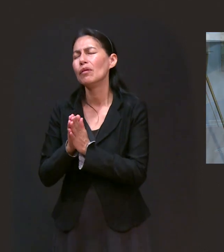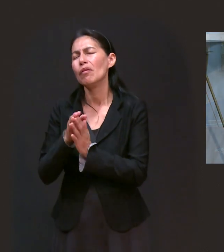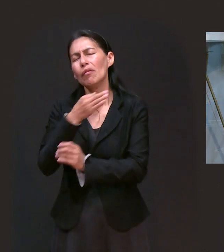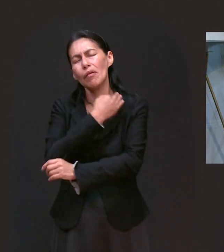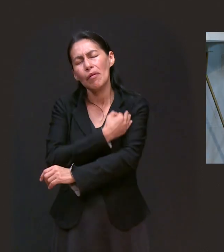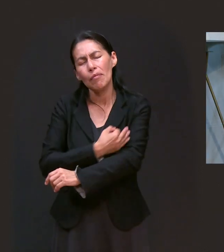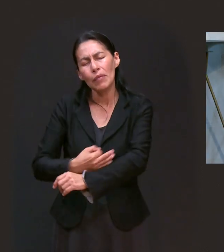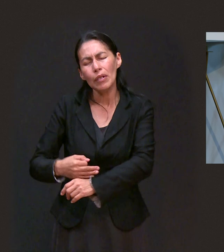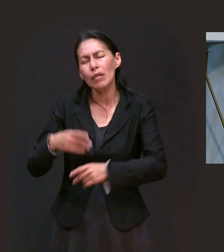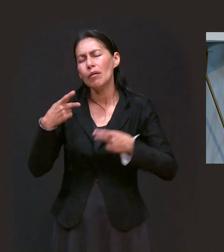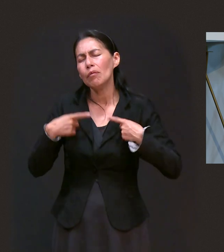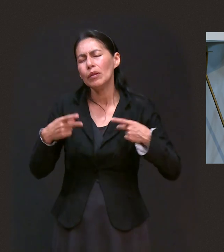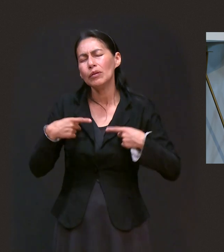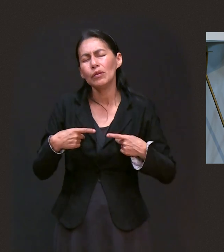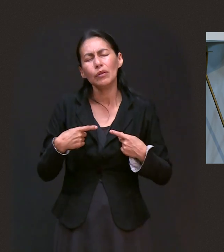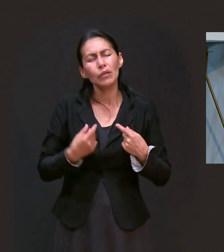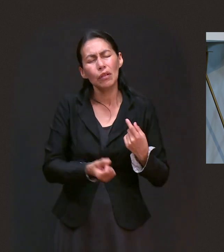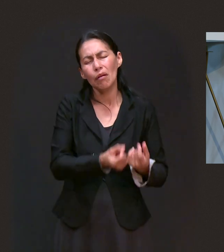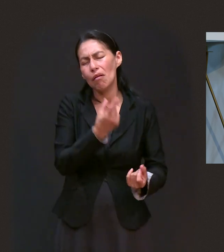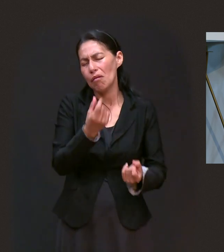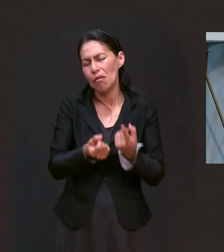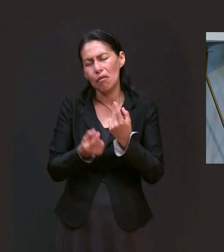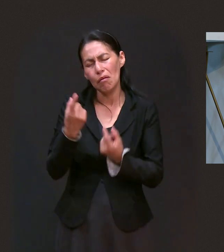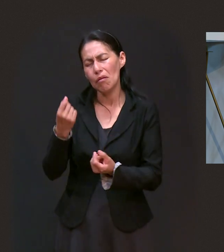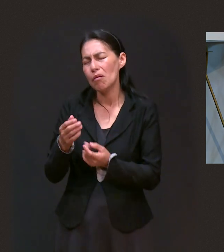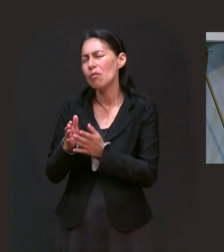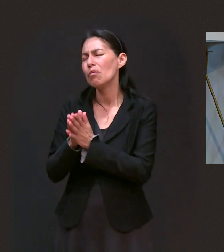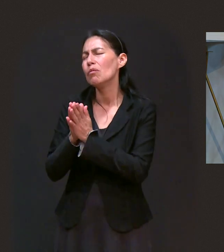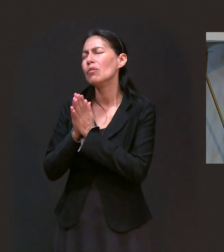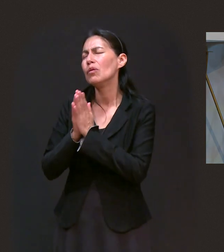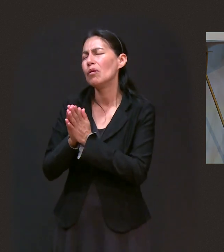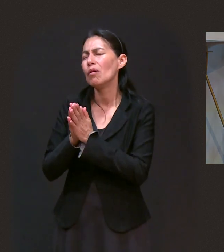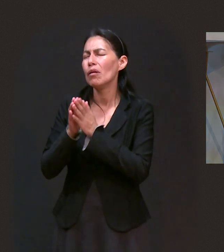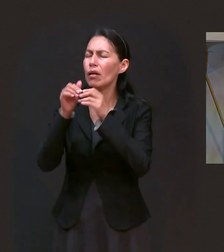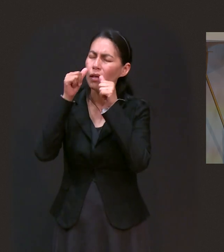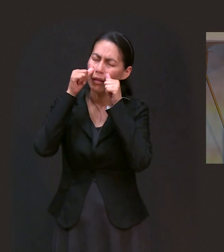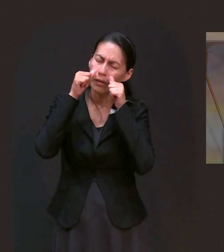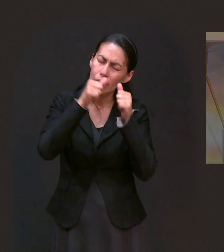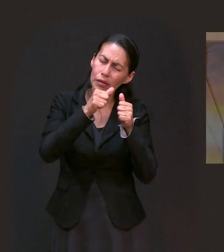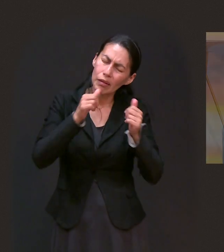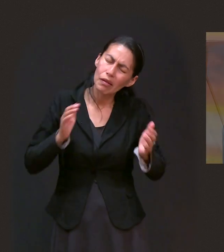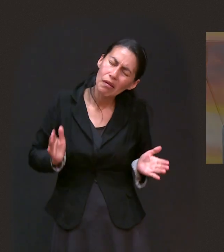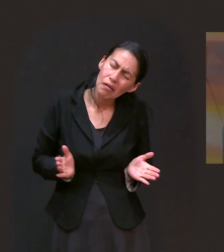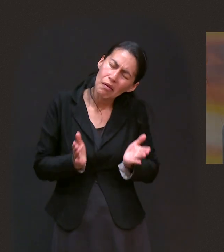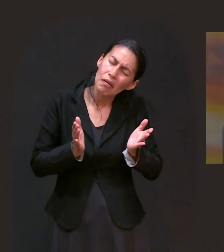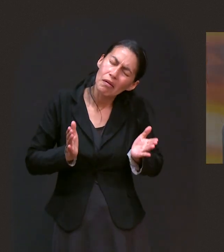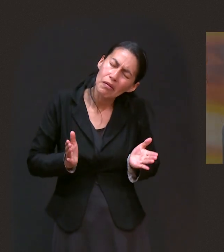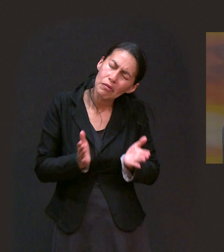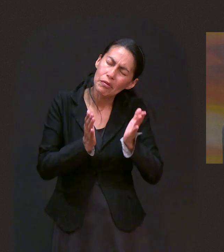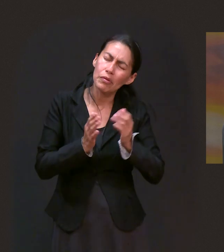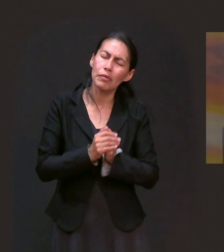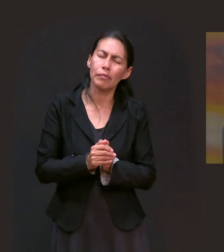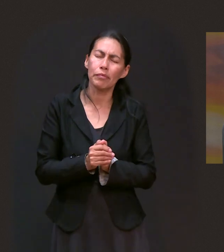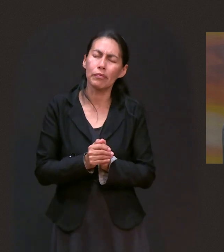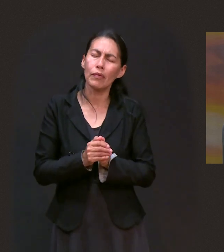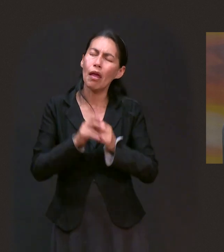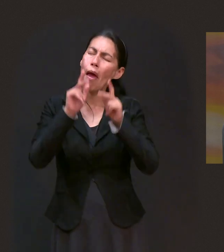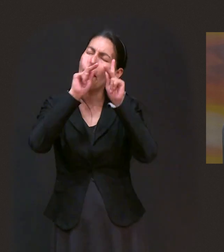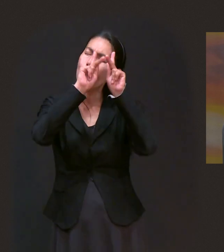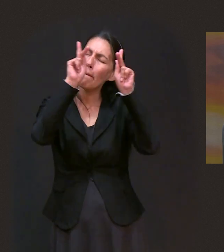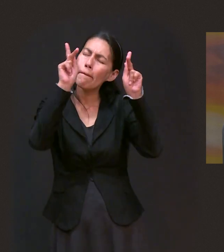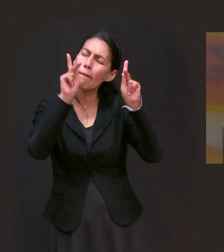ser querido que aún queda en esta tierra para prepararse para la segunda venida y